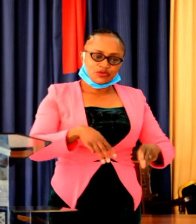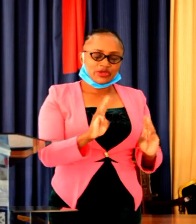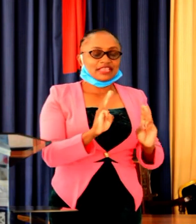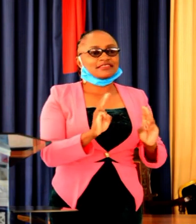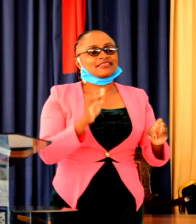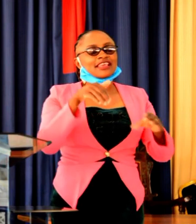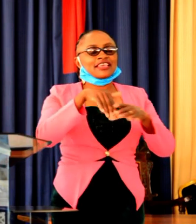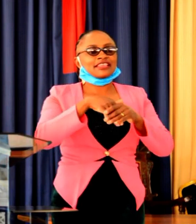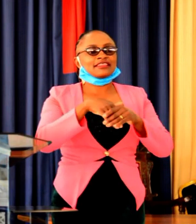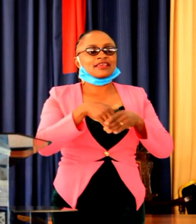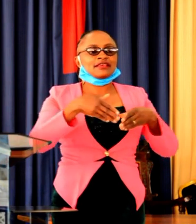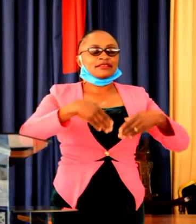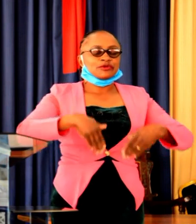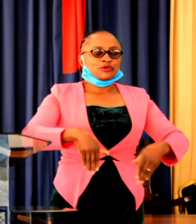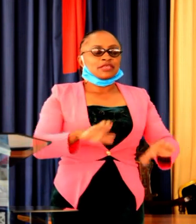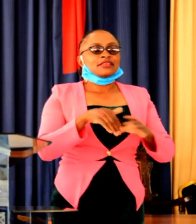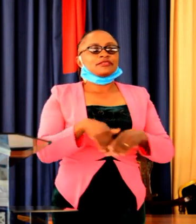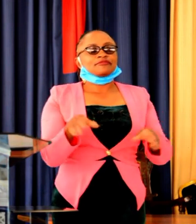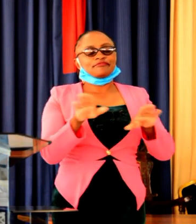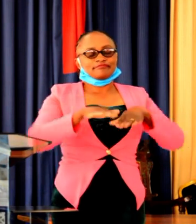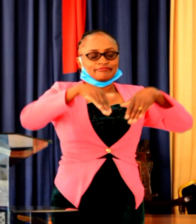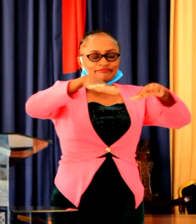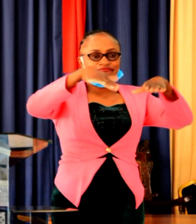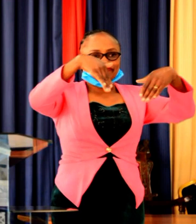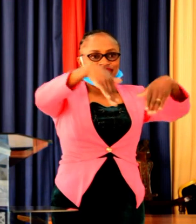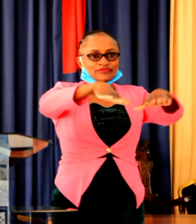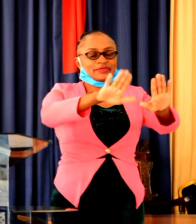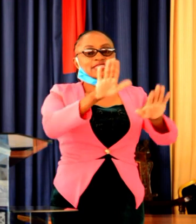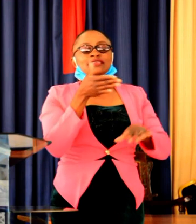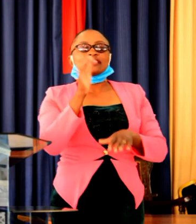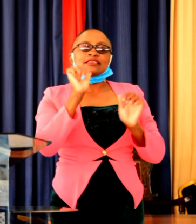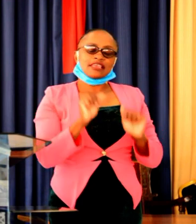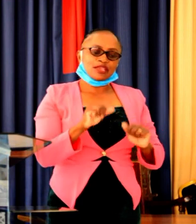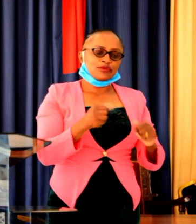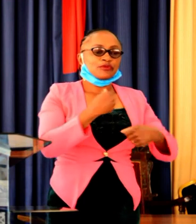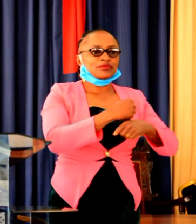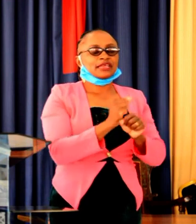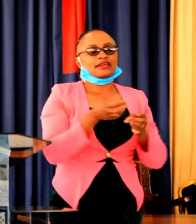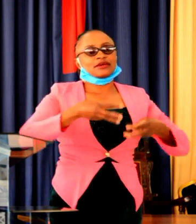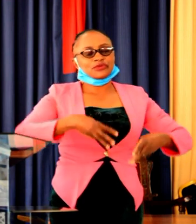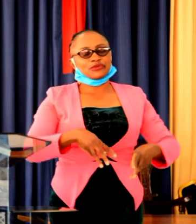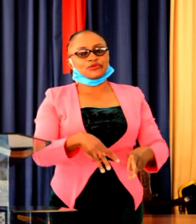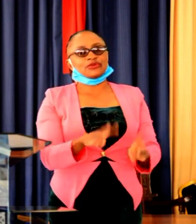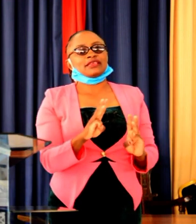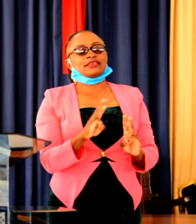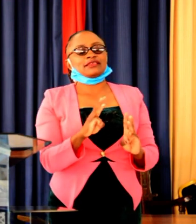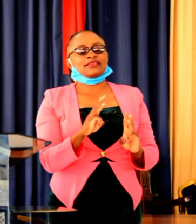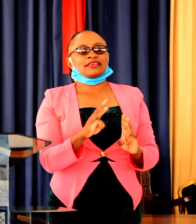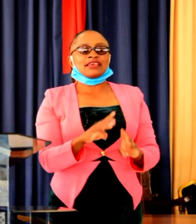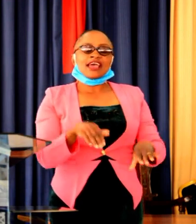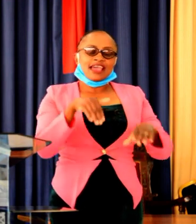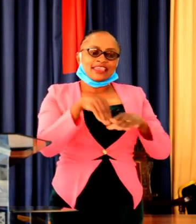bahari. Mungu wetu tunayemwamini hata siku ya leo, He is able to make a way even in the